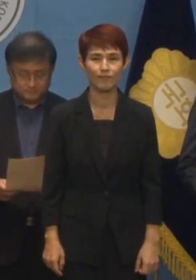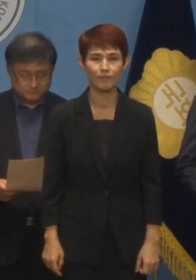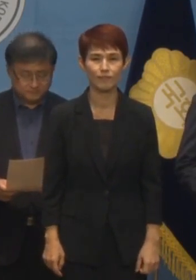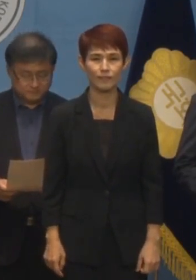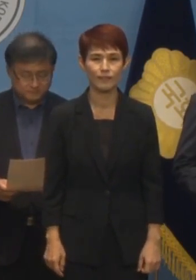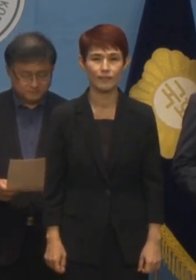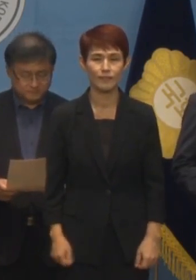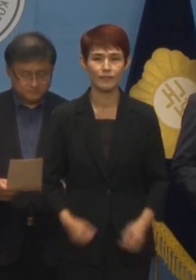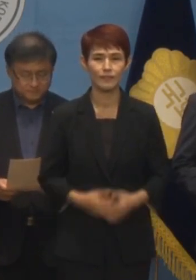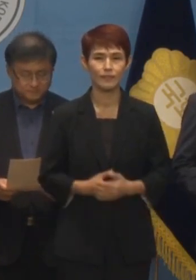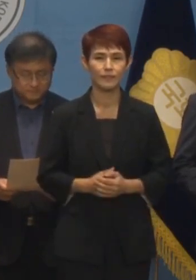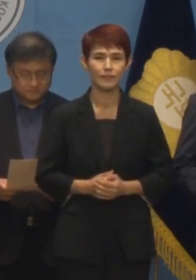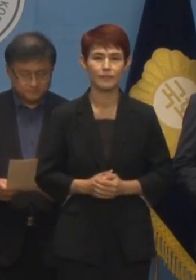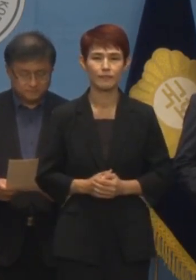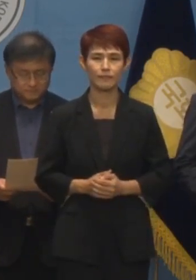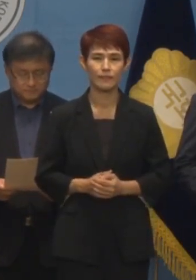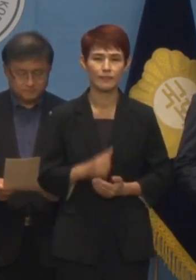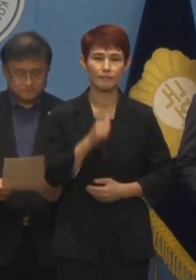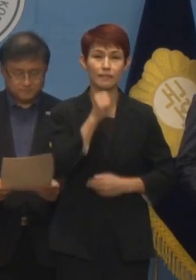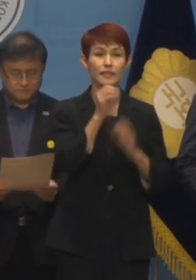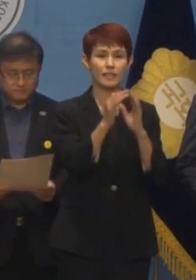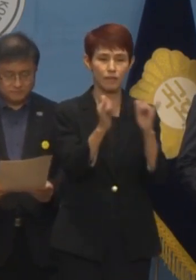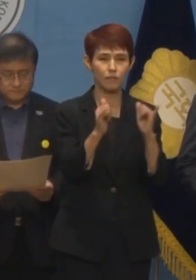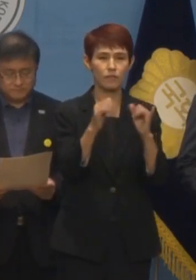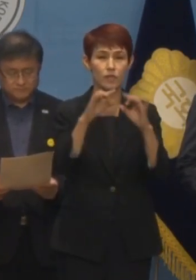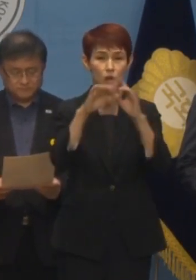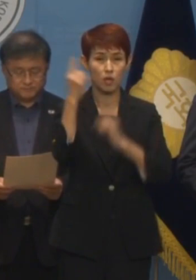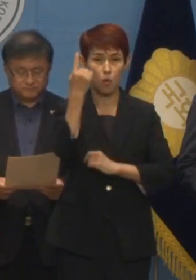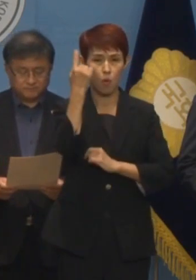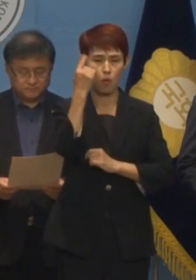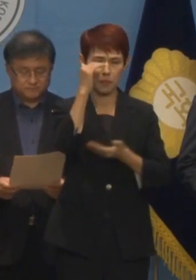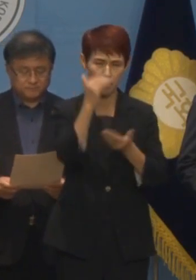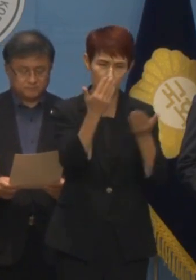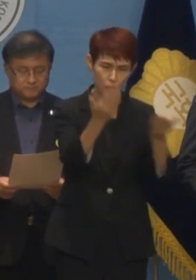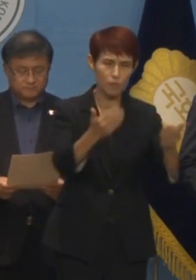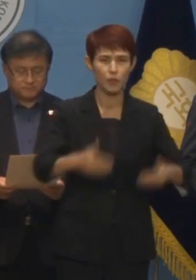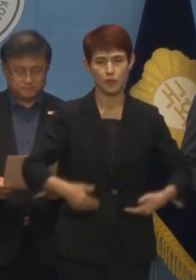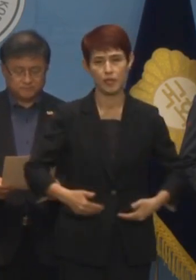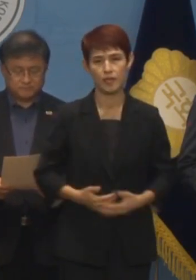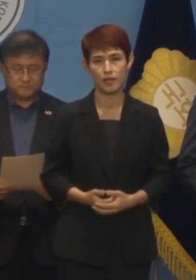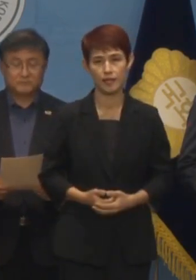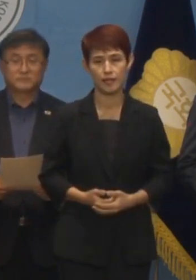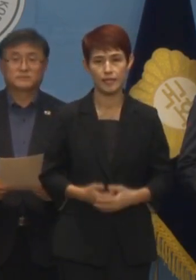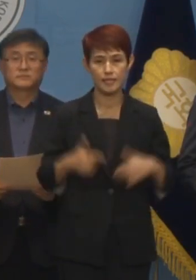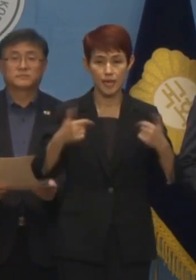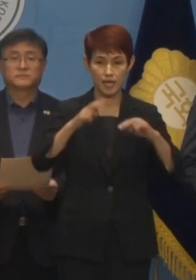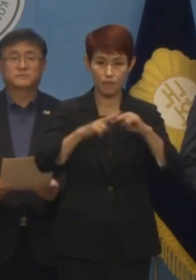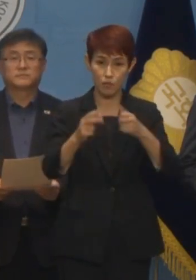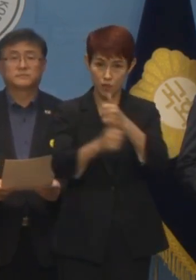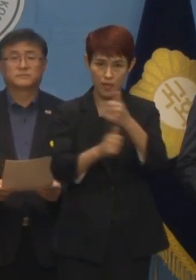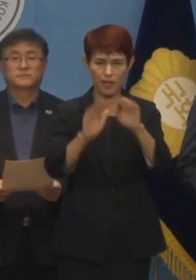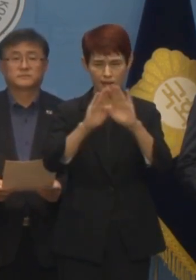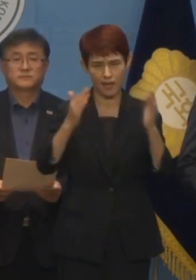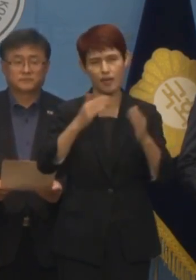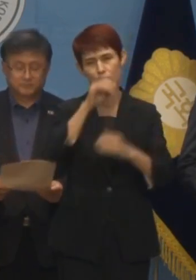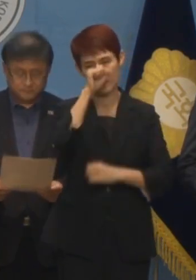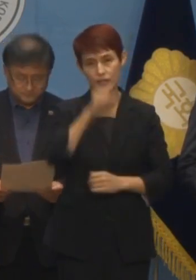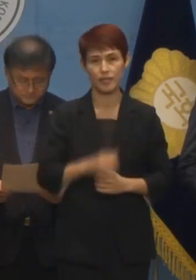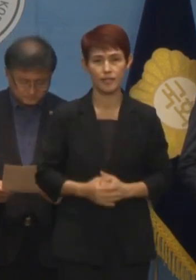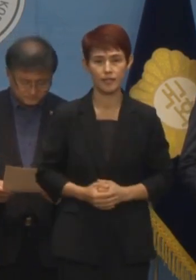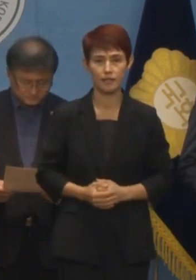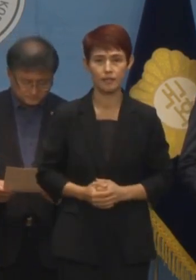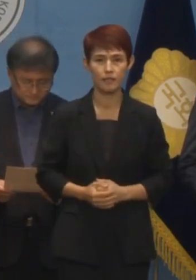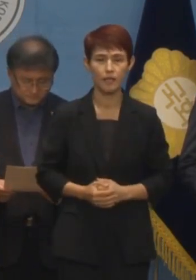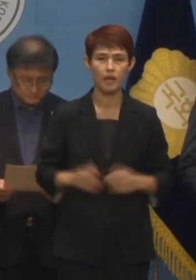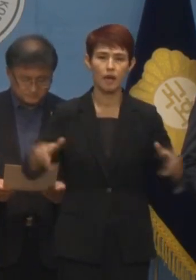폭염의 일상화, 취약계층 전기료 감면이 절실합니다. 상임위 개최로 해결책을 만듭시다.